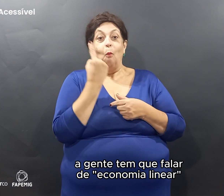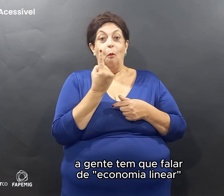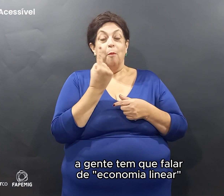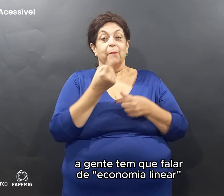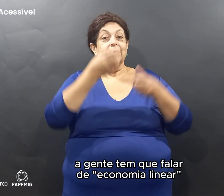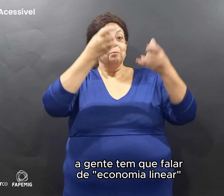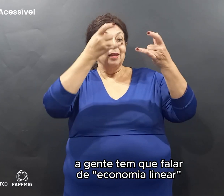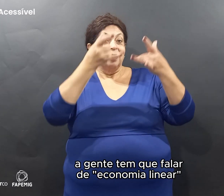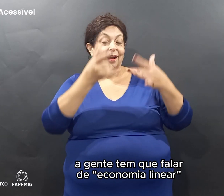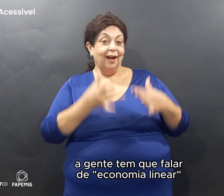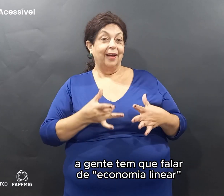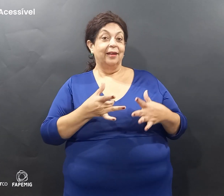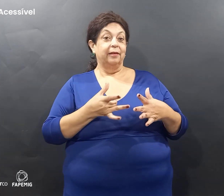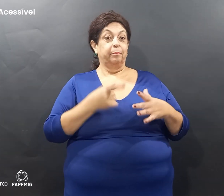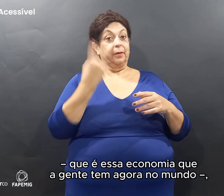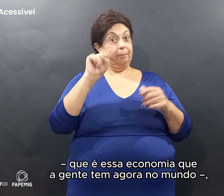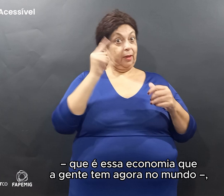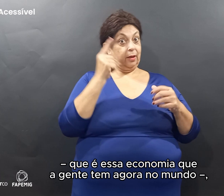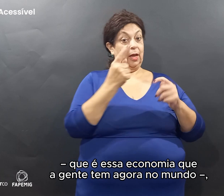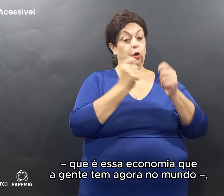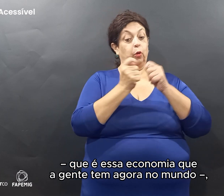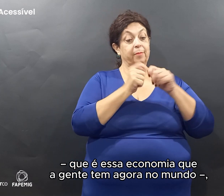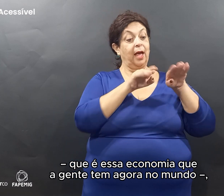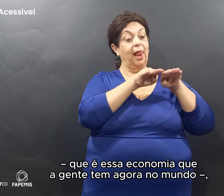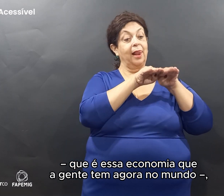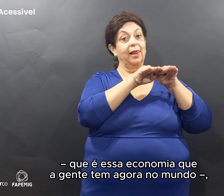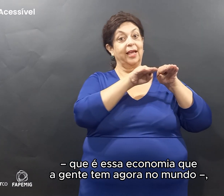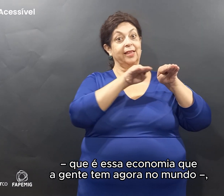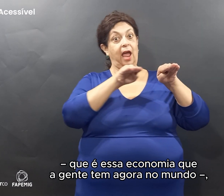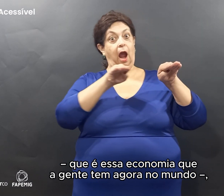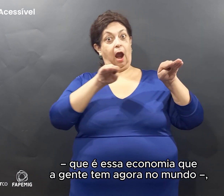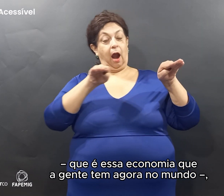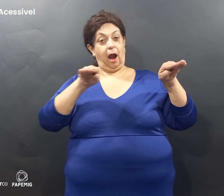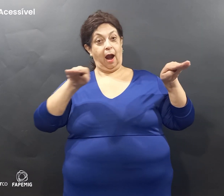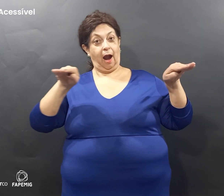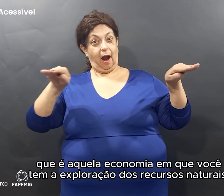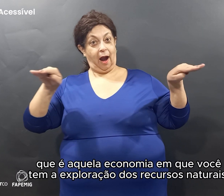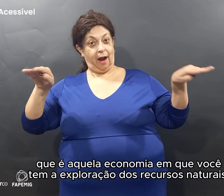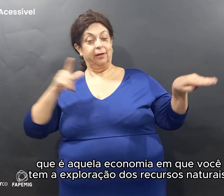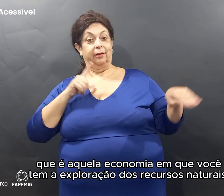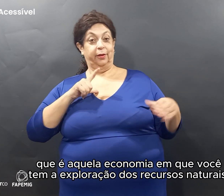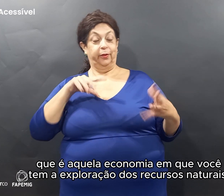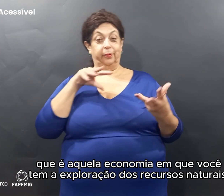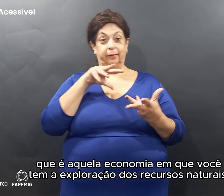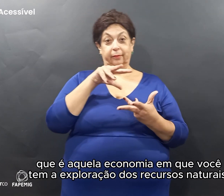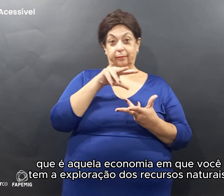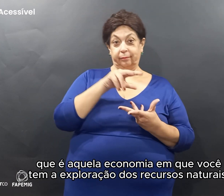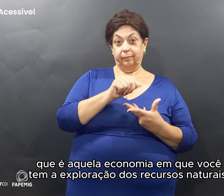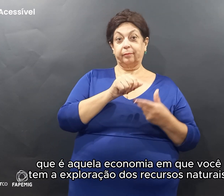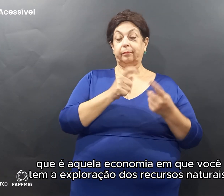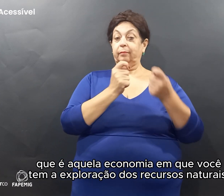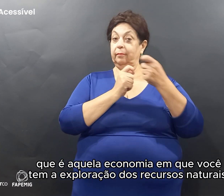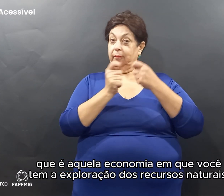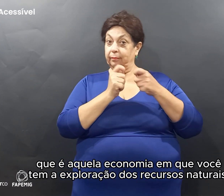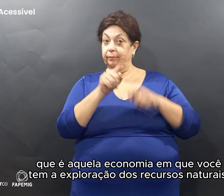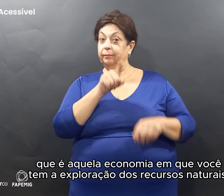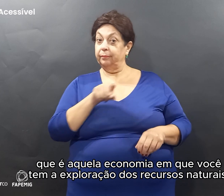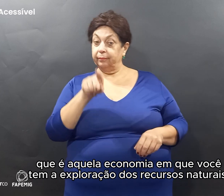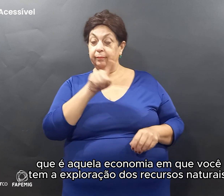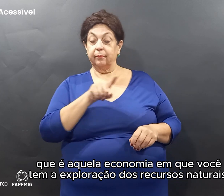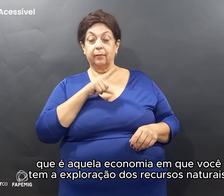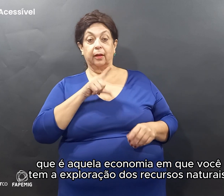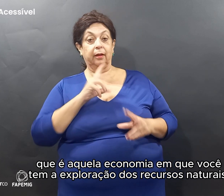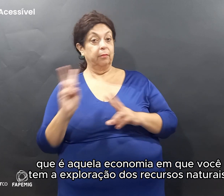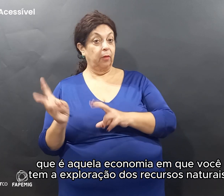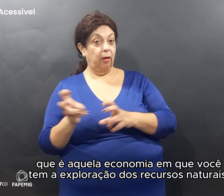gente tem que falar de economia linear, que é essa economia que a gente tem agora no mundo, né? Que é aquela economia em que você tem a